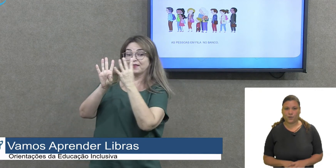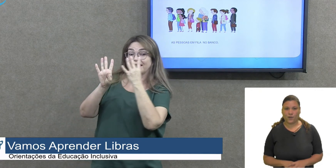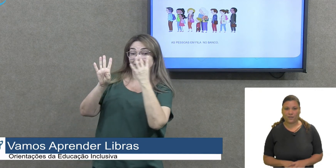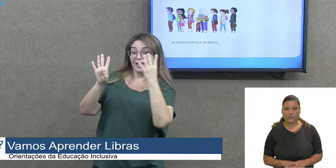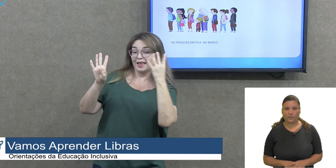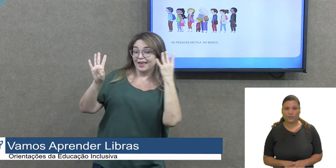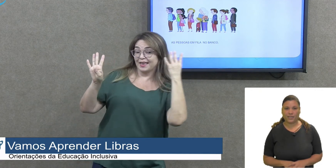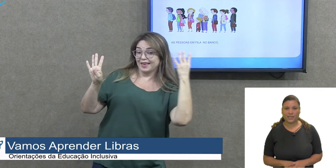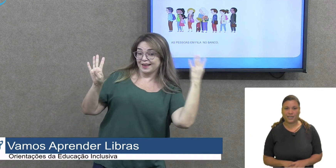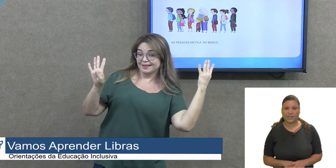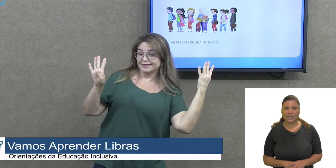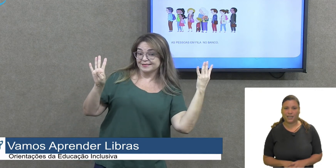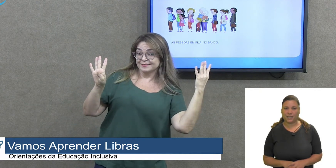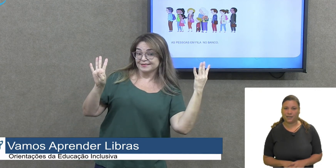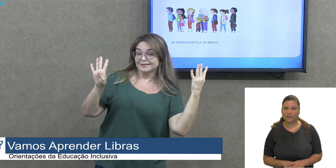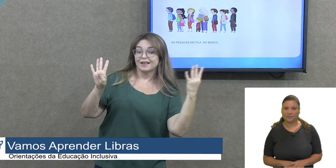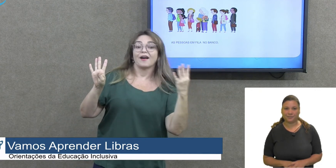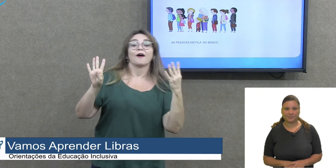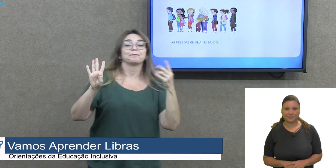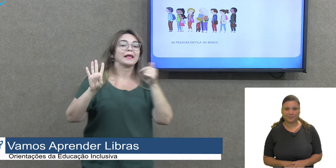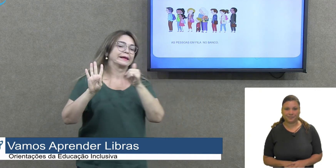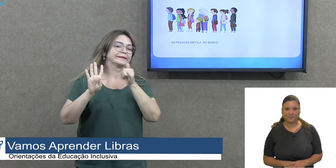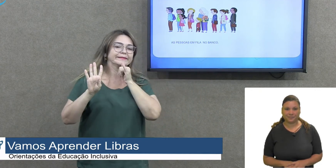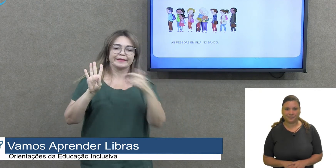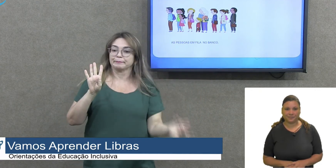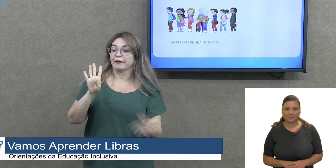Veja só, fila.